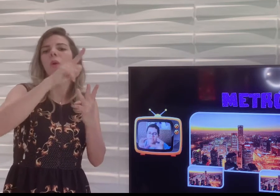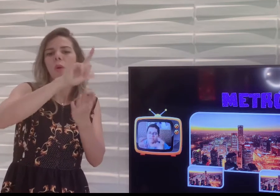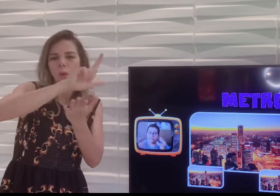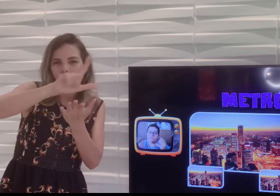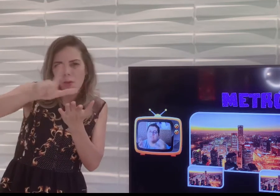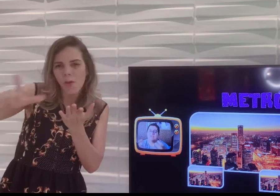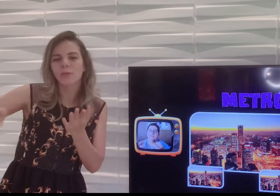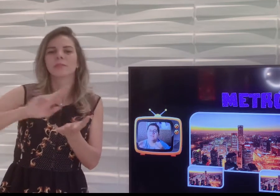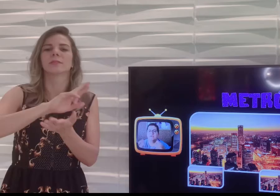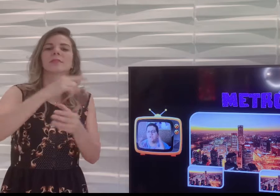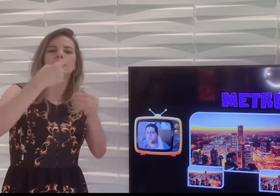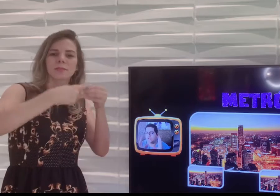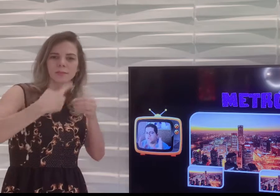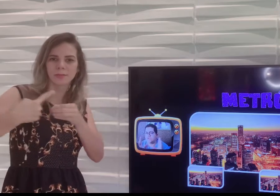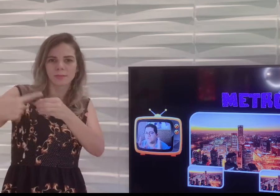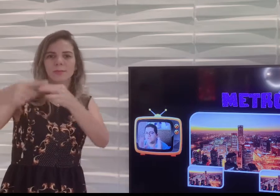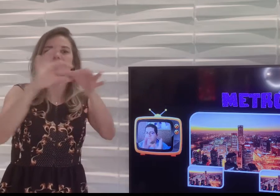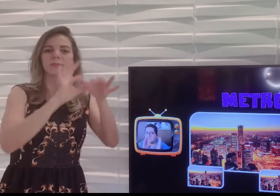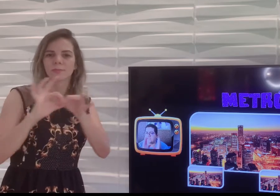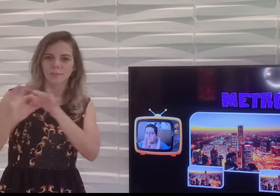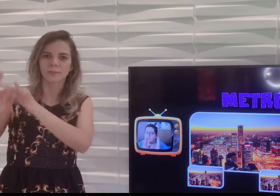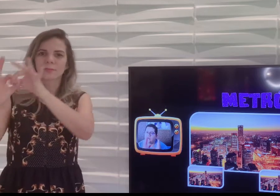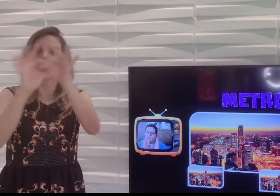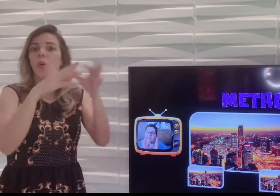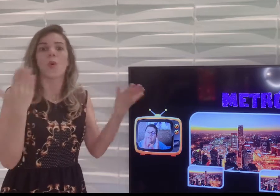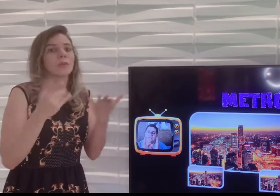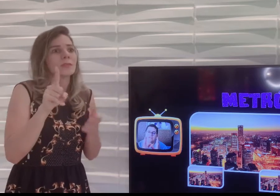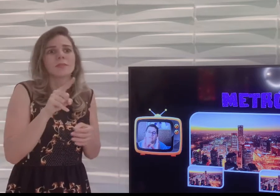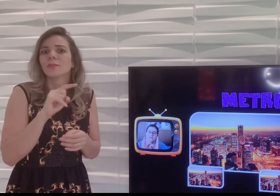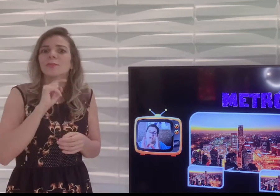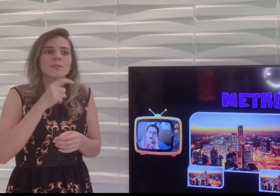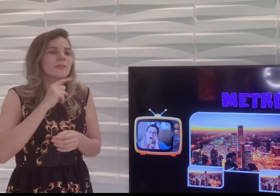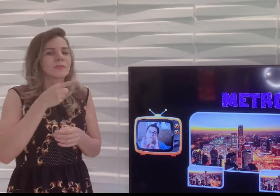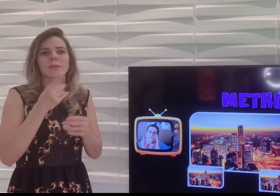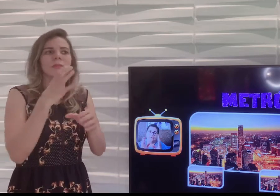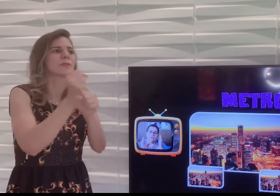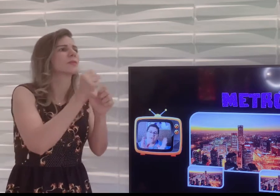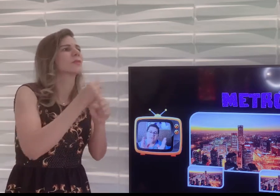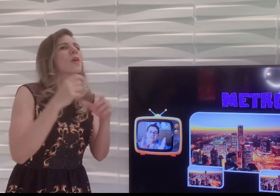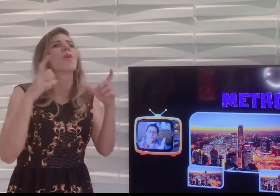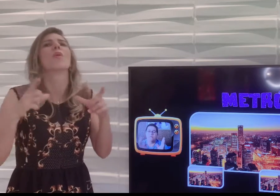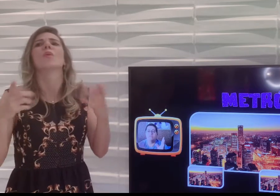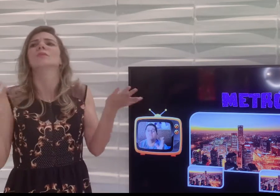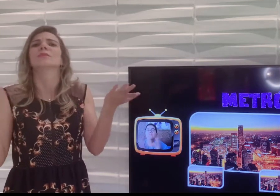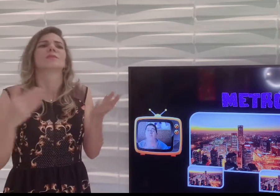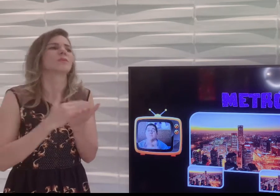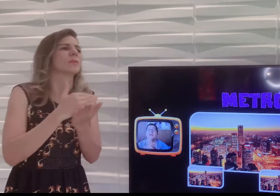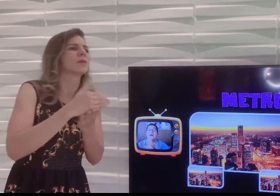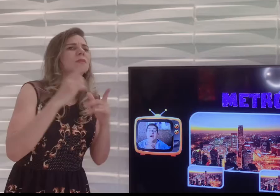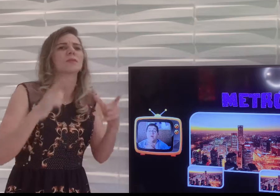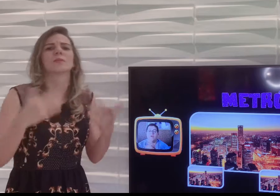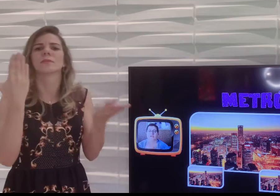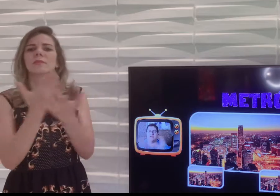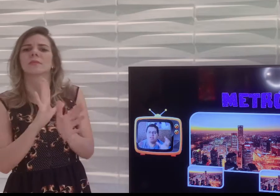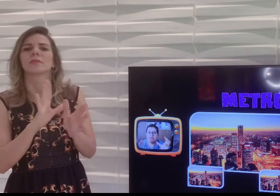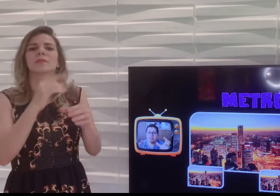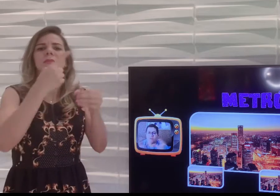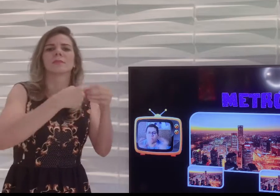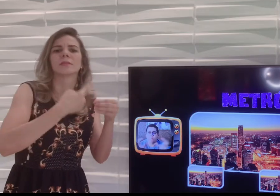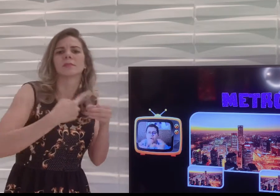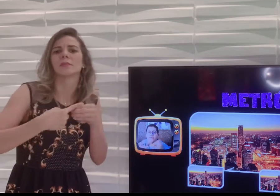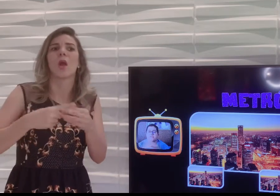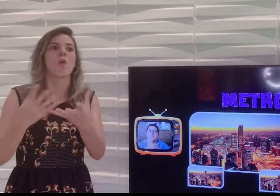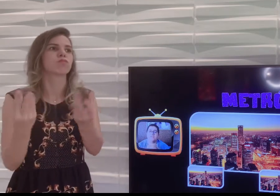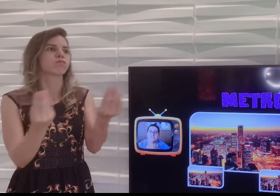cidades que vão se interligando, e hoje você não consegue nem encontrar direito aonde começa uma e termina a outra, de